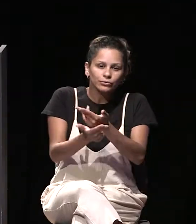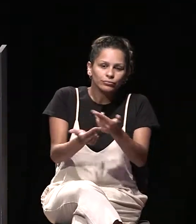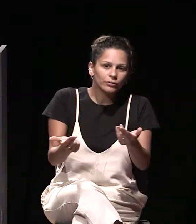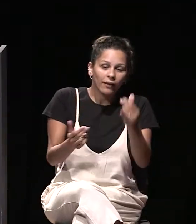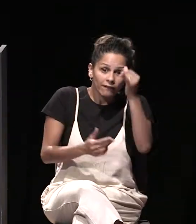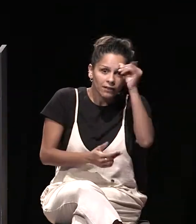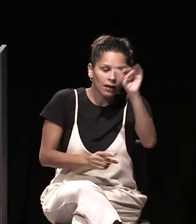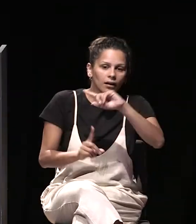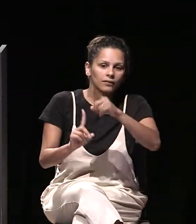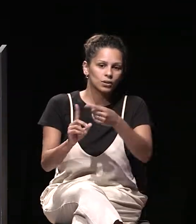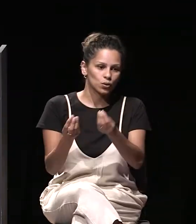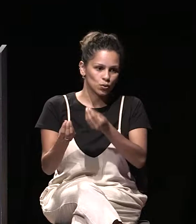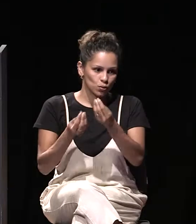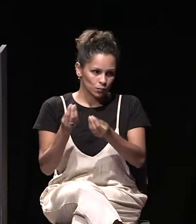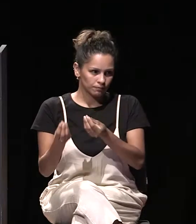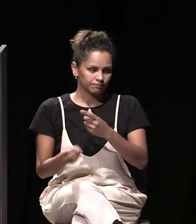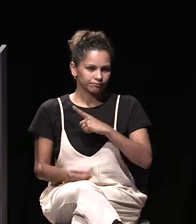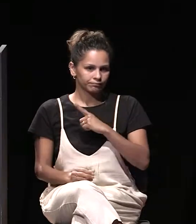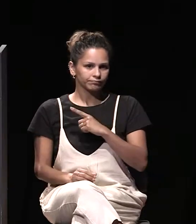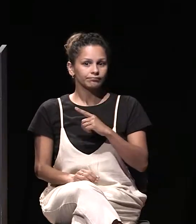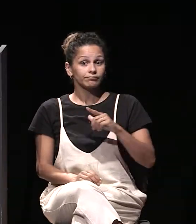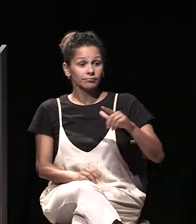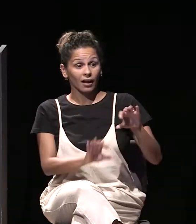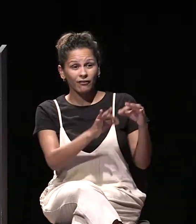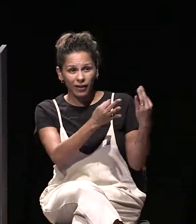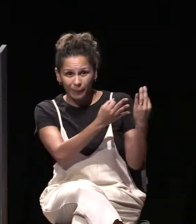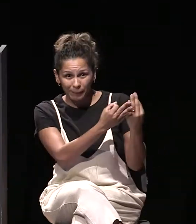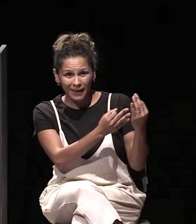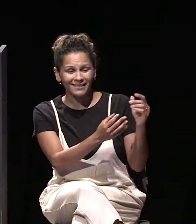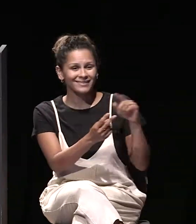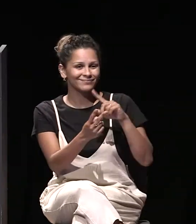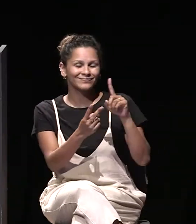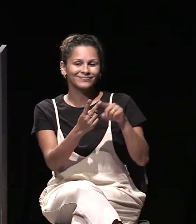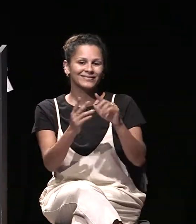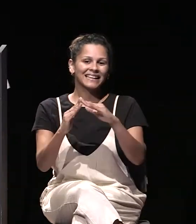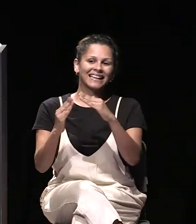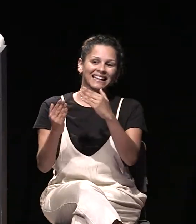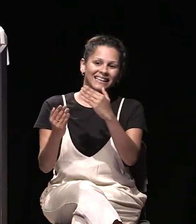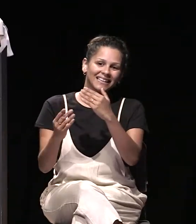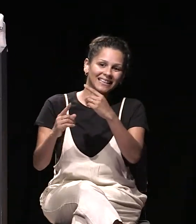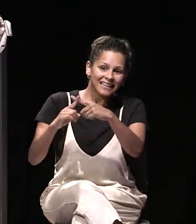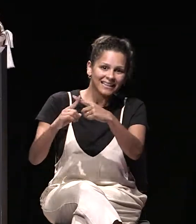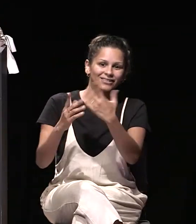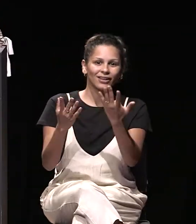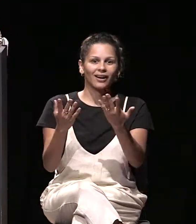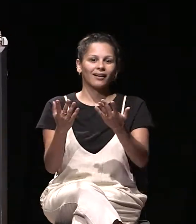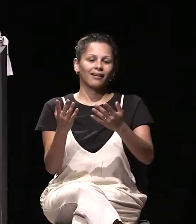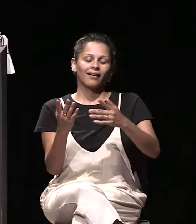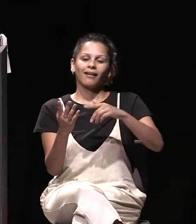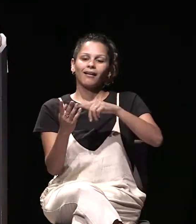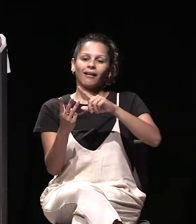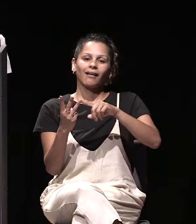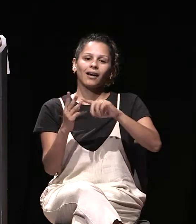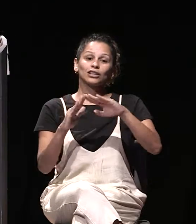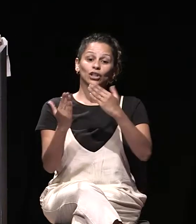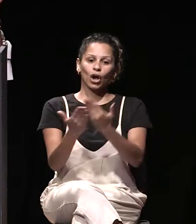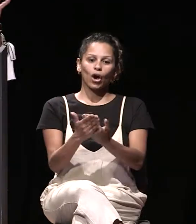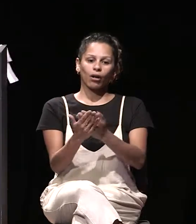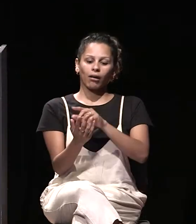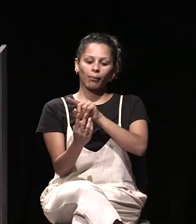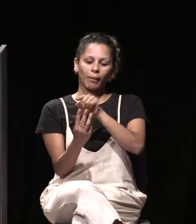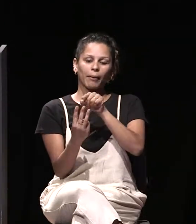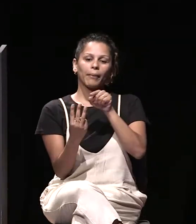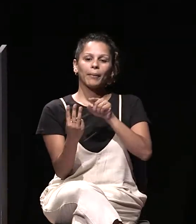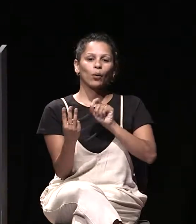da sexualidade pelas famílias, pelas igrejas, nas escolas, há uma confusão